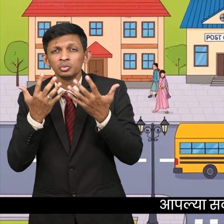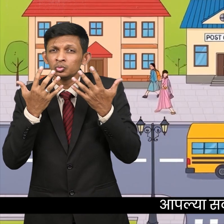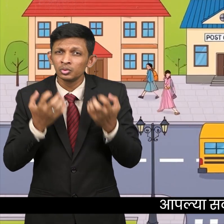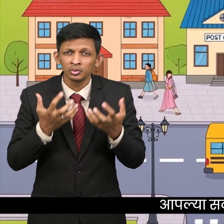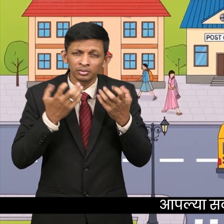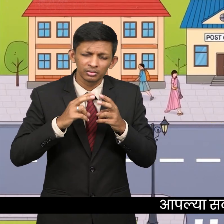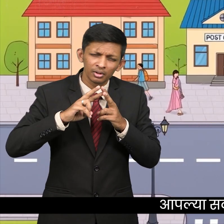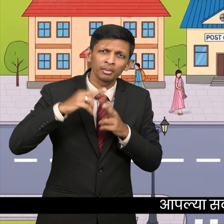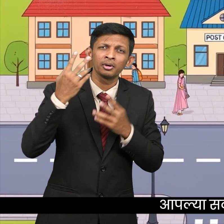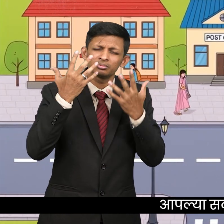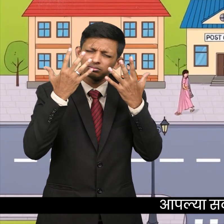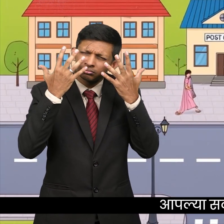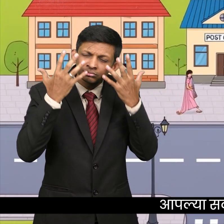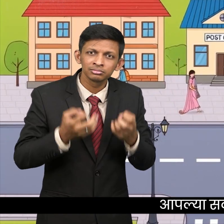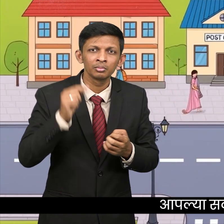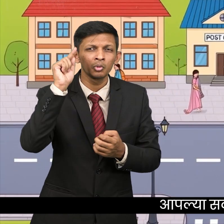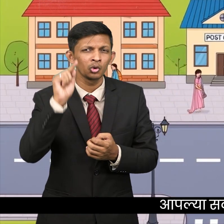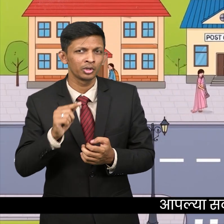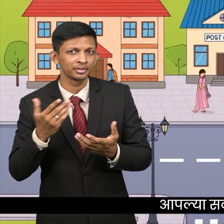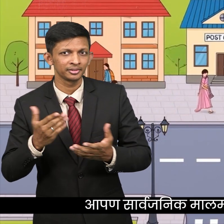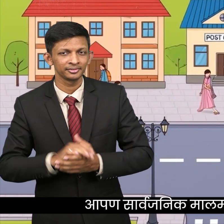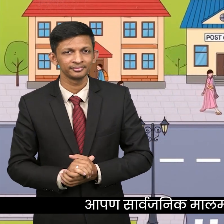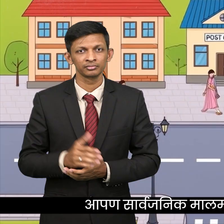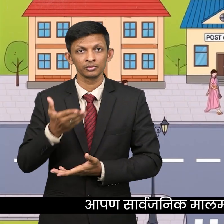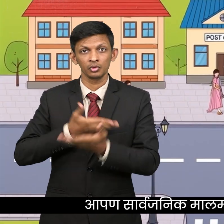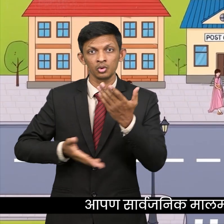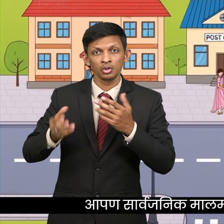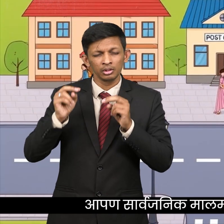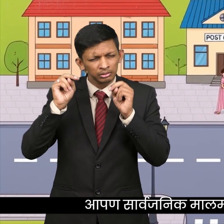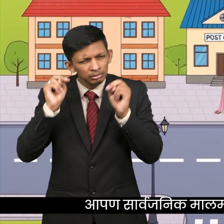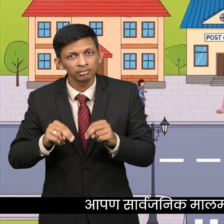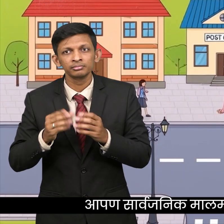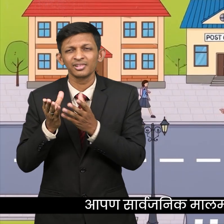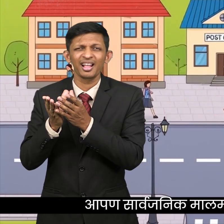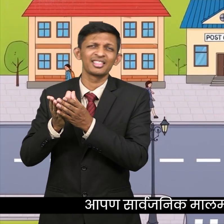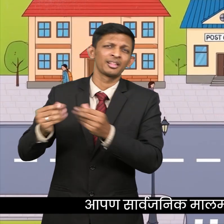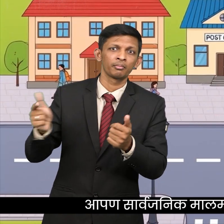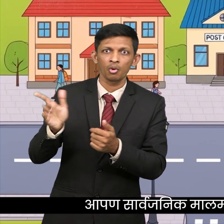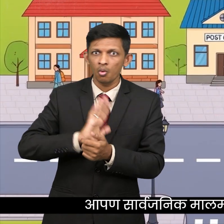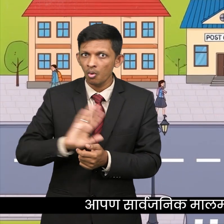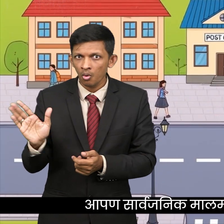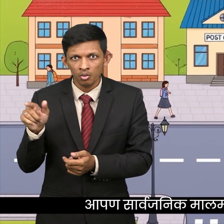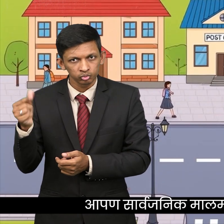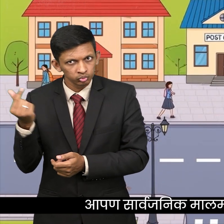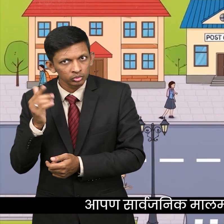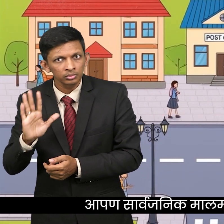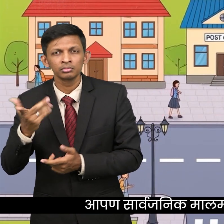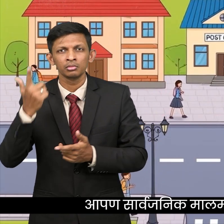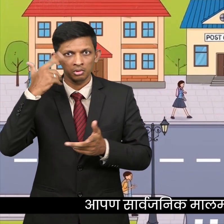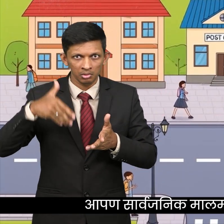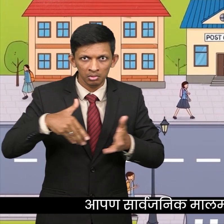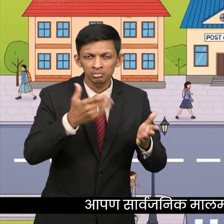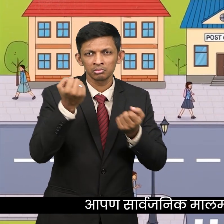आपल्या सर्वांना या सुविधांची गरज आहे. आपण सार्वजनिक मालमत्तेचा नाश करू